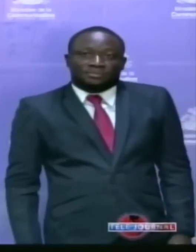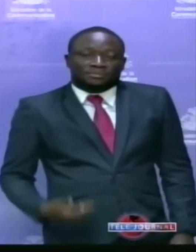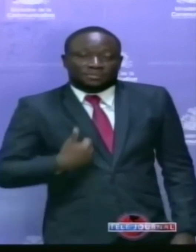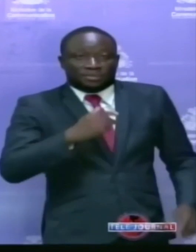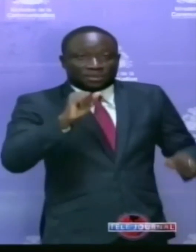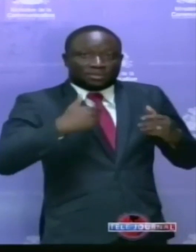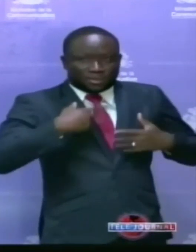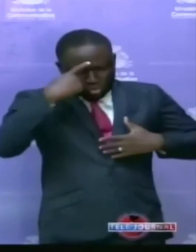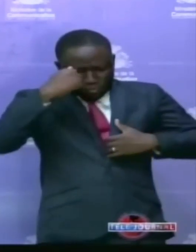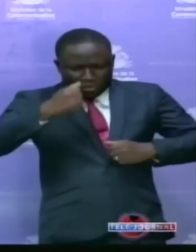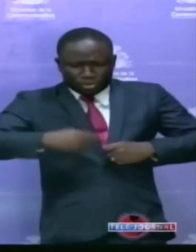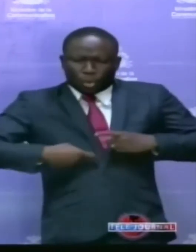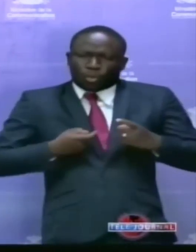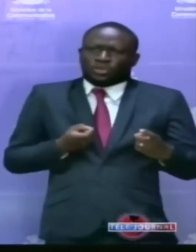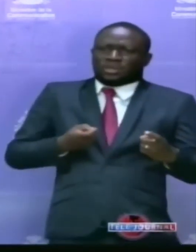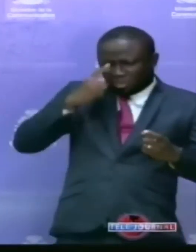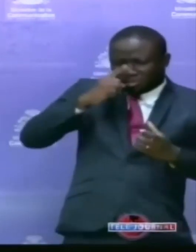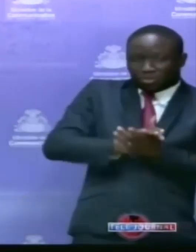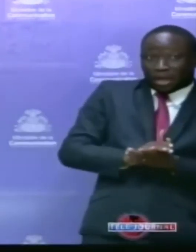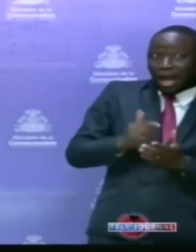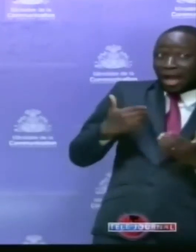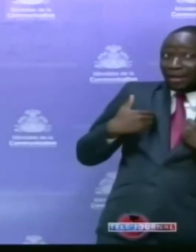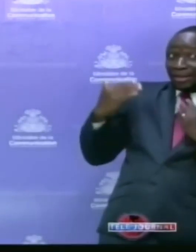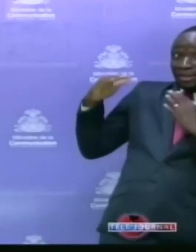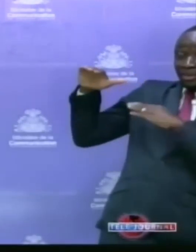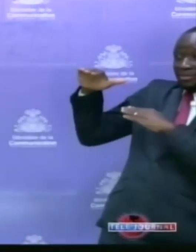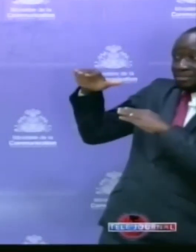Nous devons avoir confiance dans les amis, mais tout le bagage est limité.